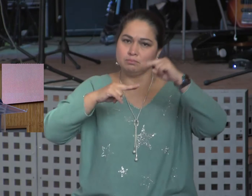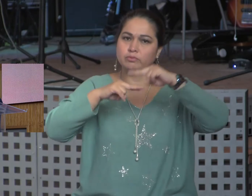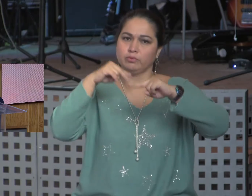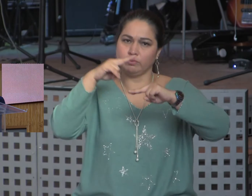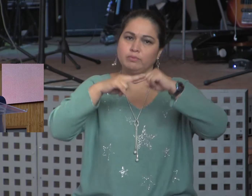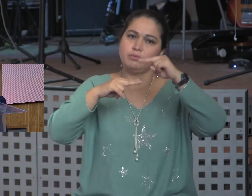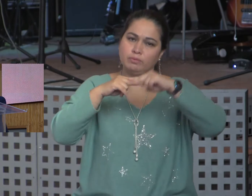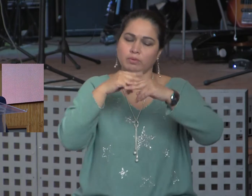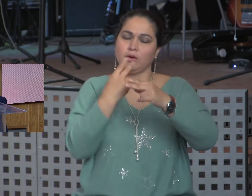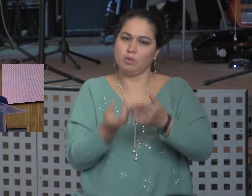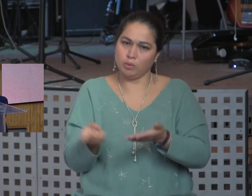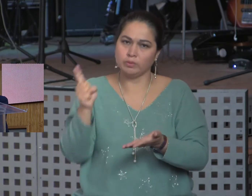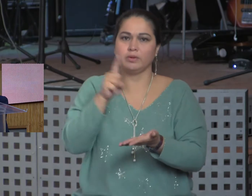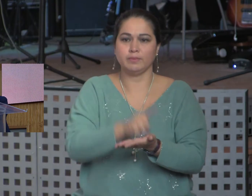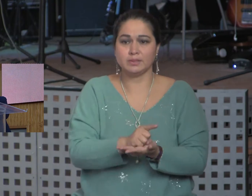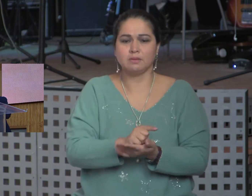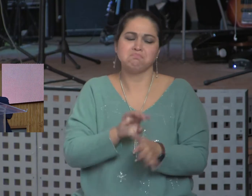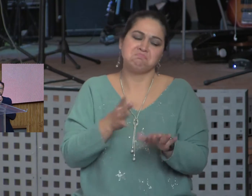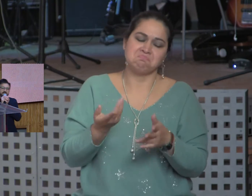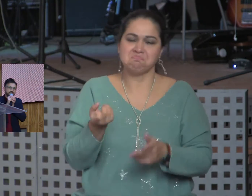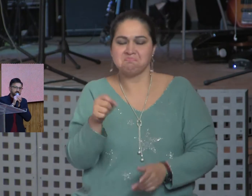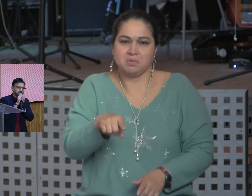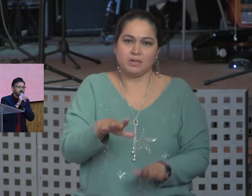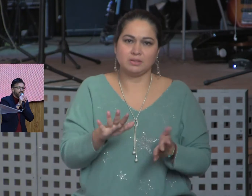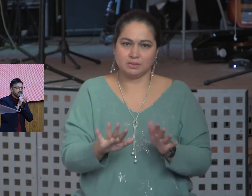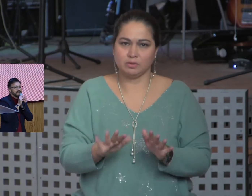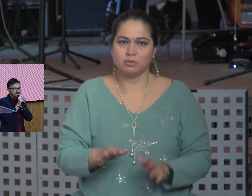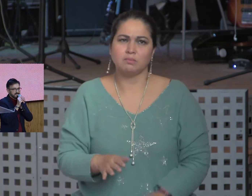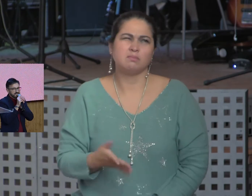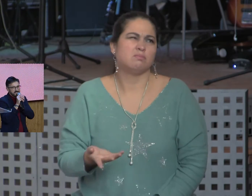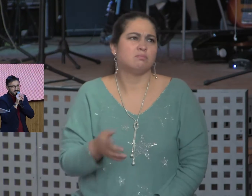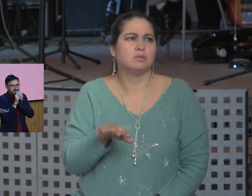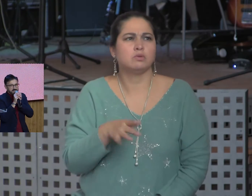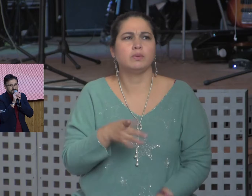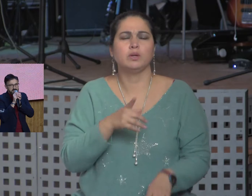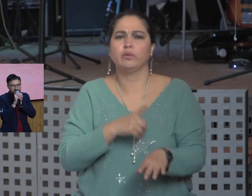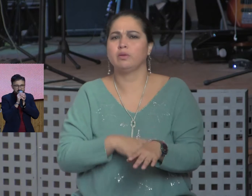uno parecido, la época del rey Zorobabel,